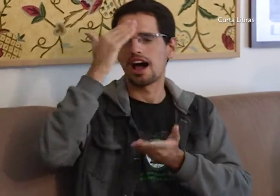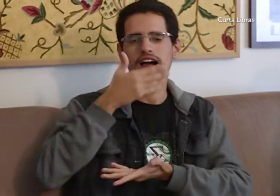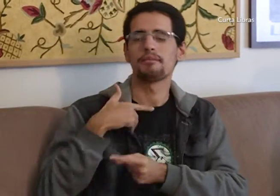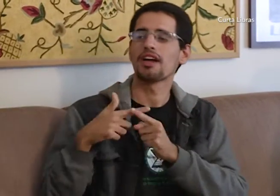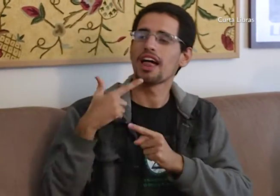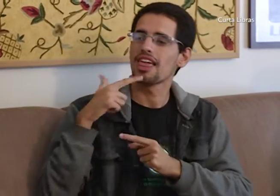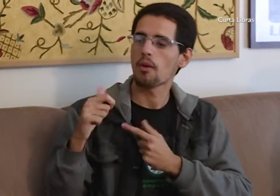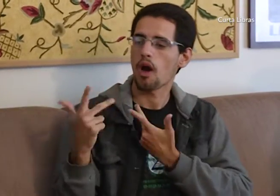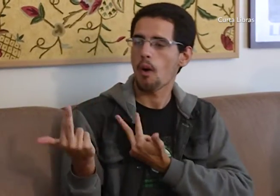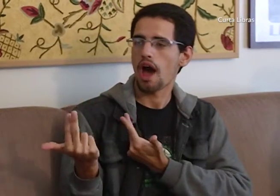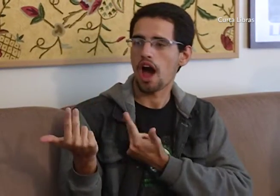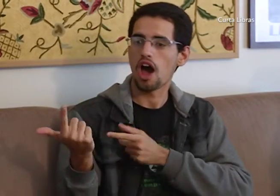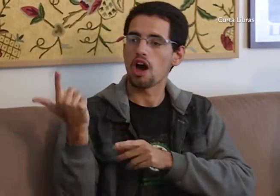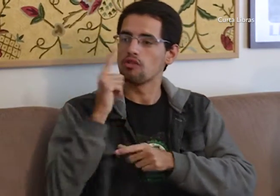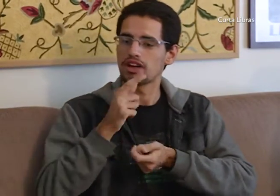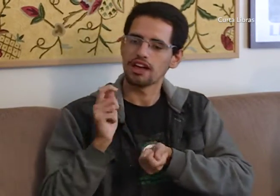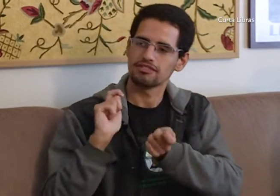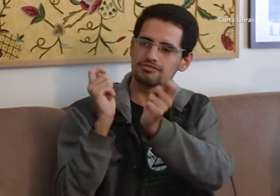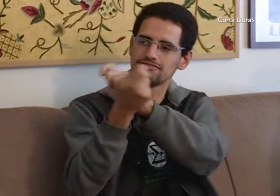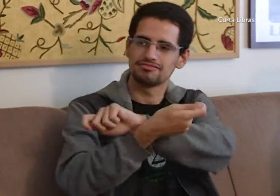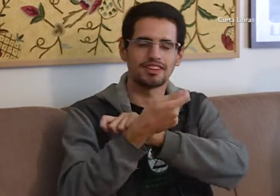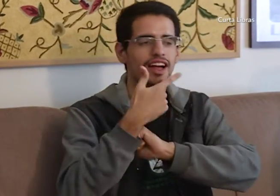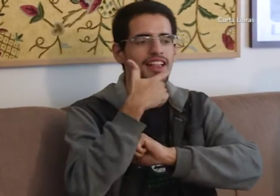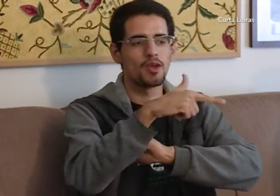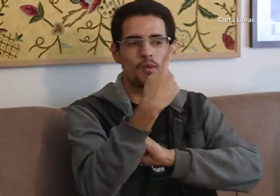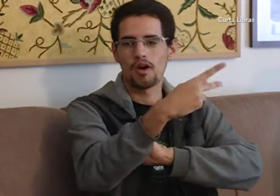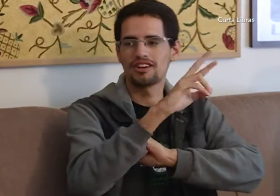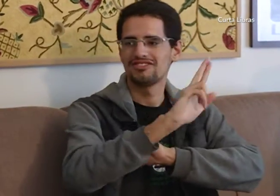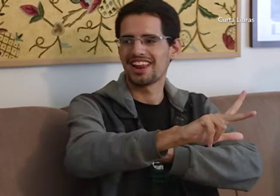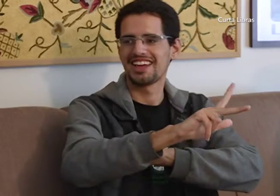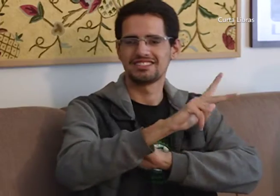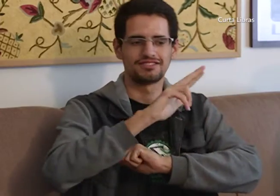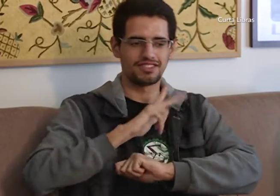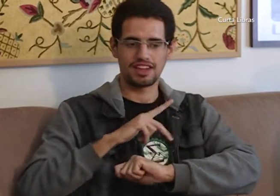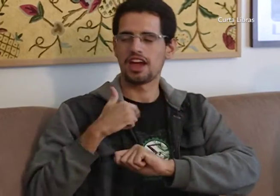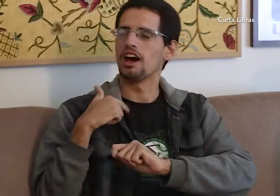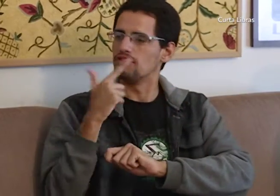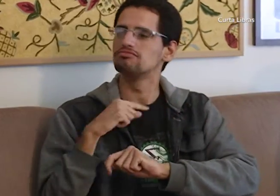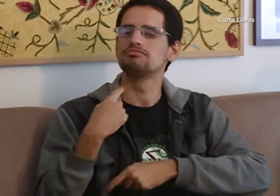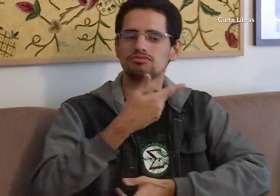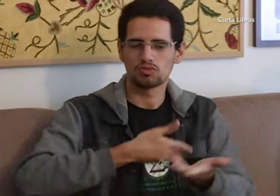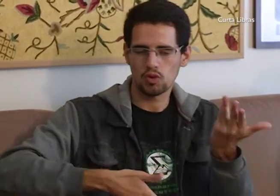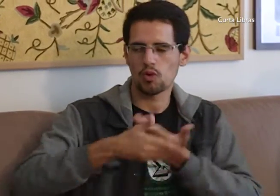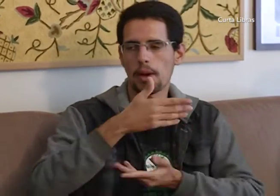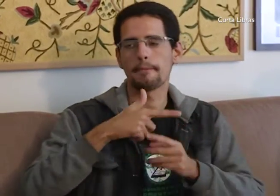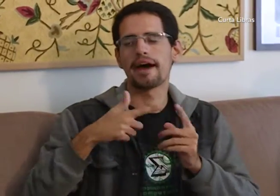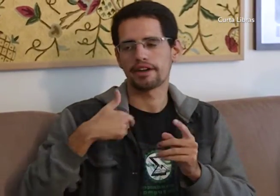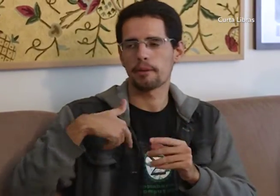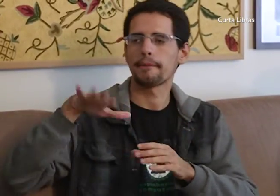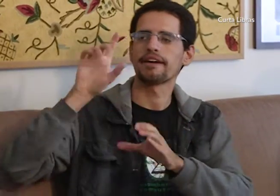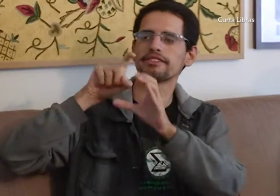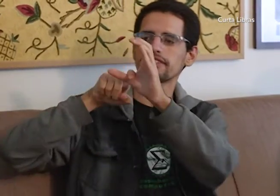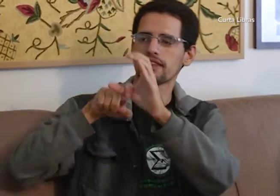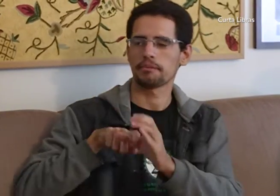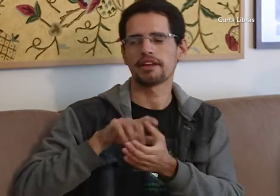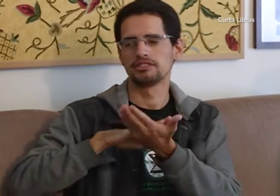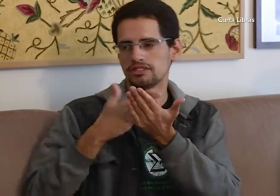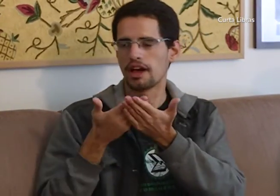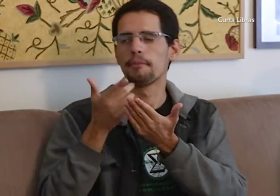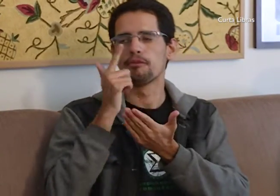intérprete acessa a mesma língua que eu e vai fazer a interpretação do que o colega está falando, e assim a gente consegue se comunicar, mas eu fico dependente do trabalho do